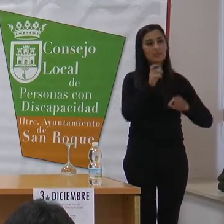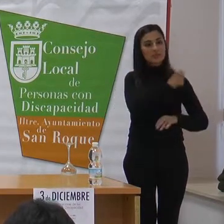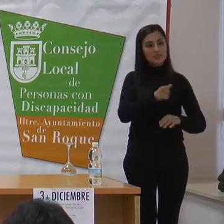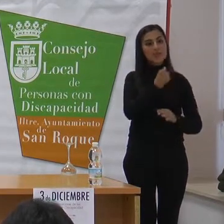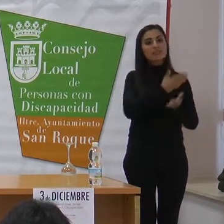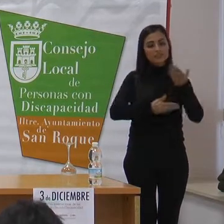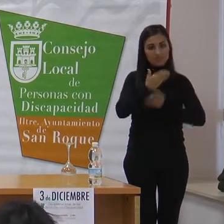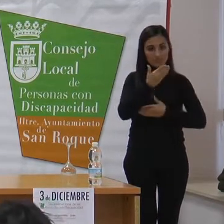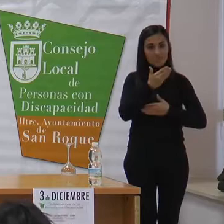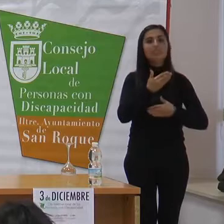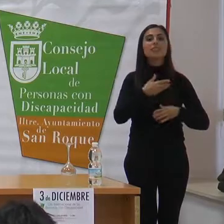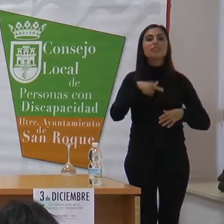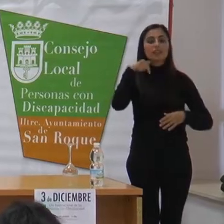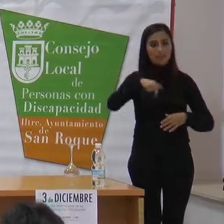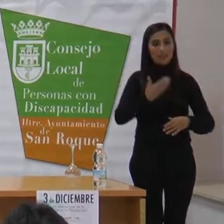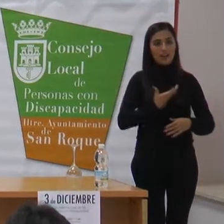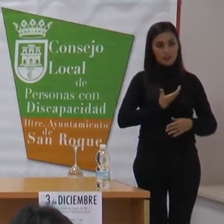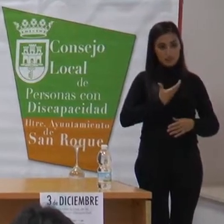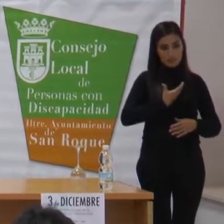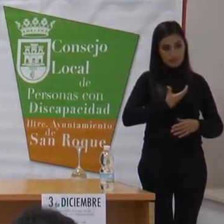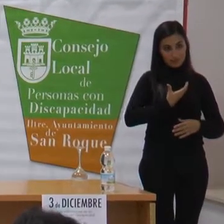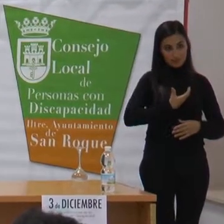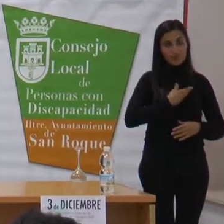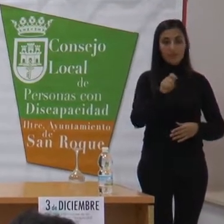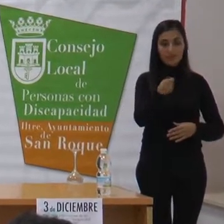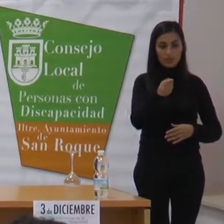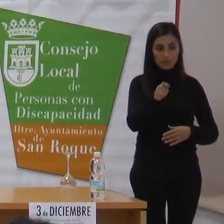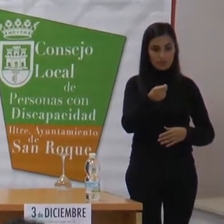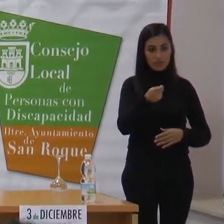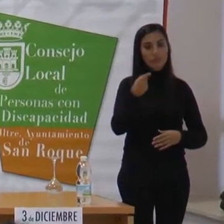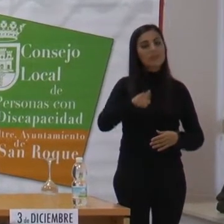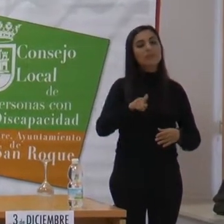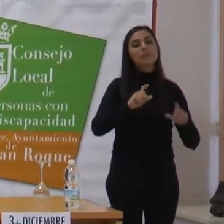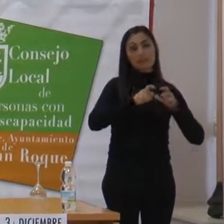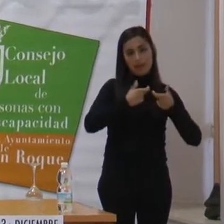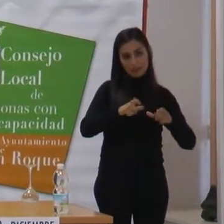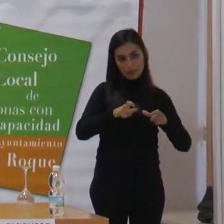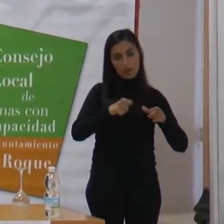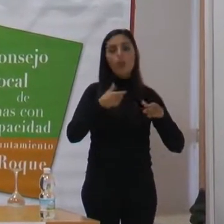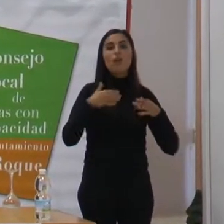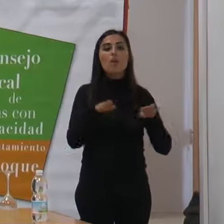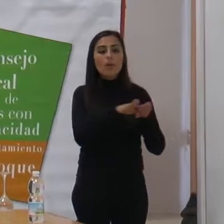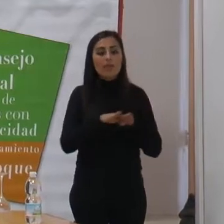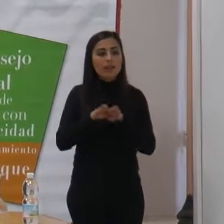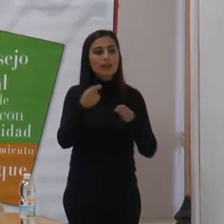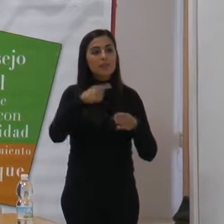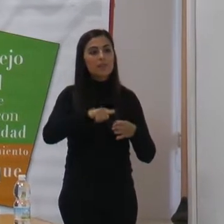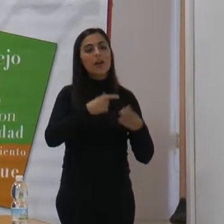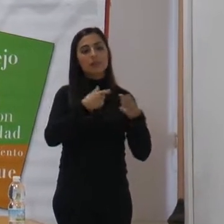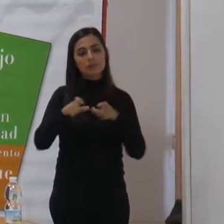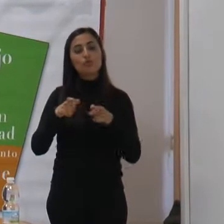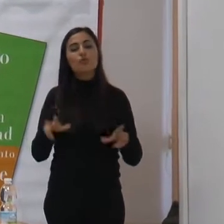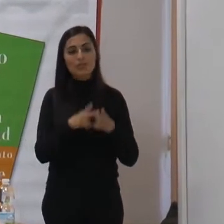público estaba compuesto principalmente por miembros de los distintos colectivos que conforman el Consejo Local de Personas